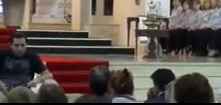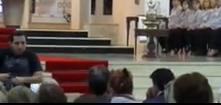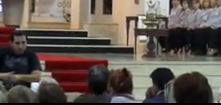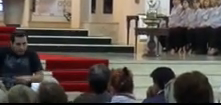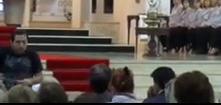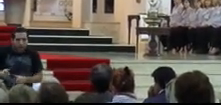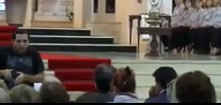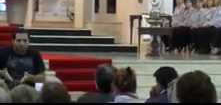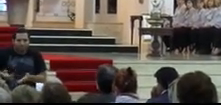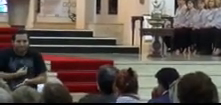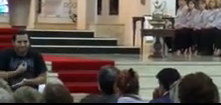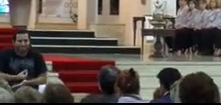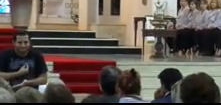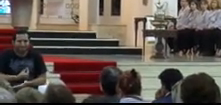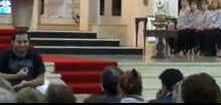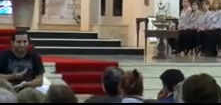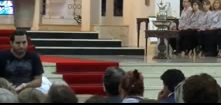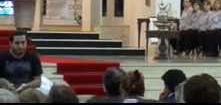vivência cristã.